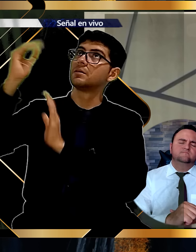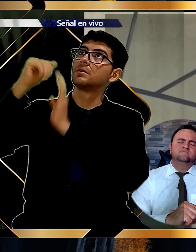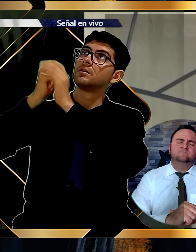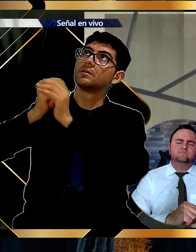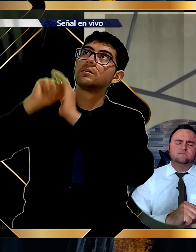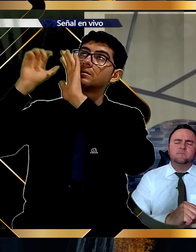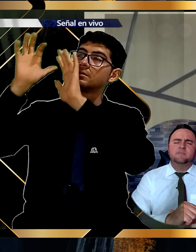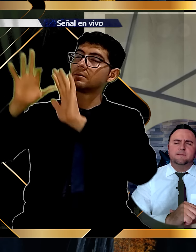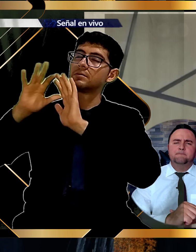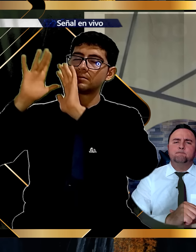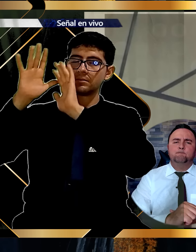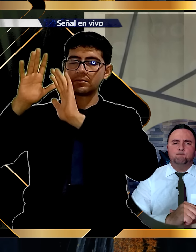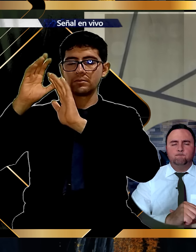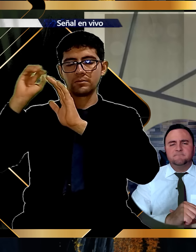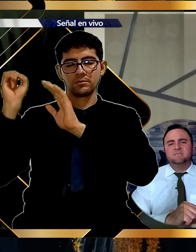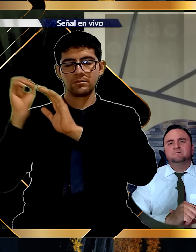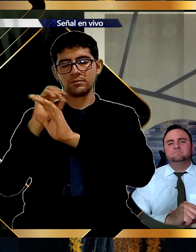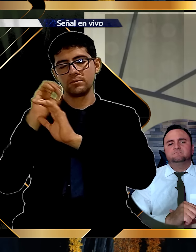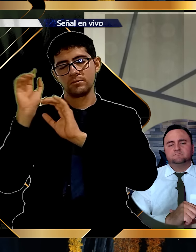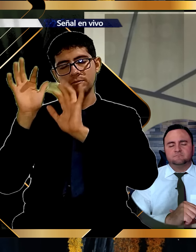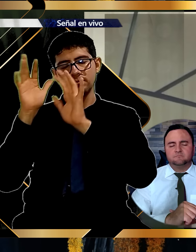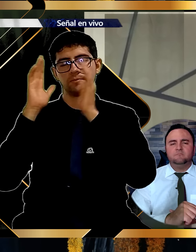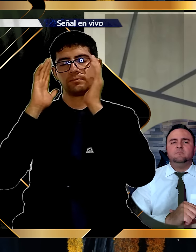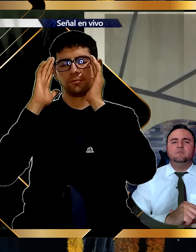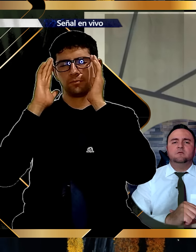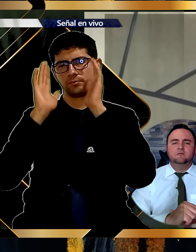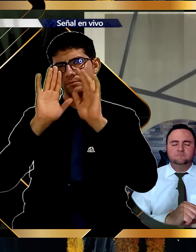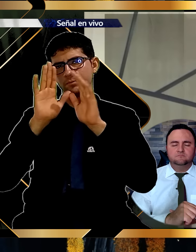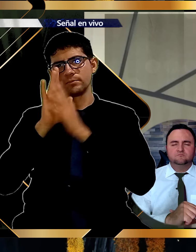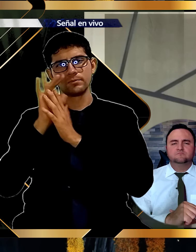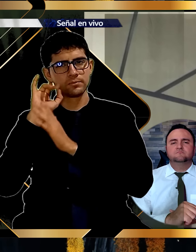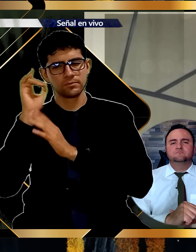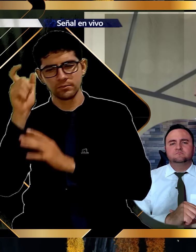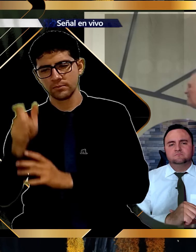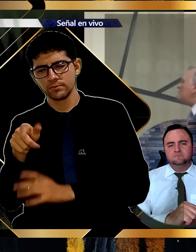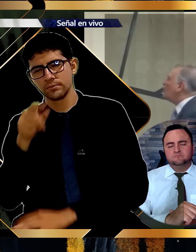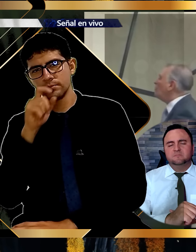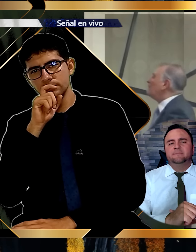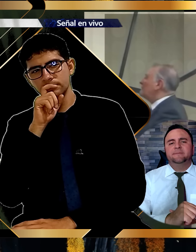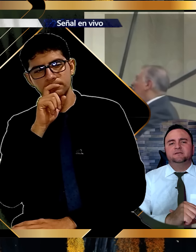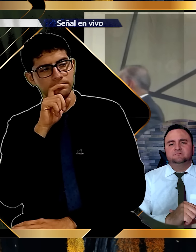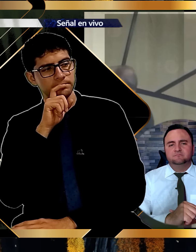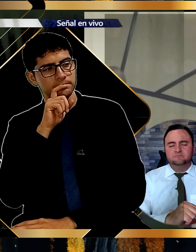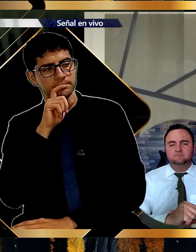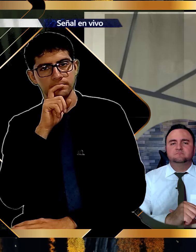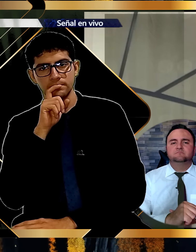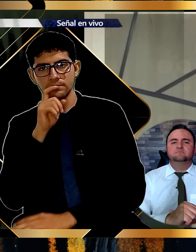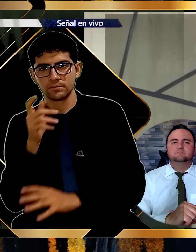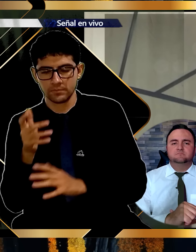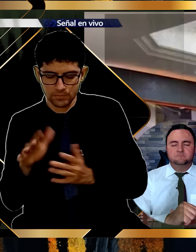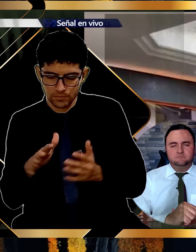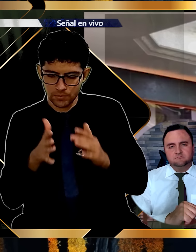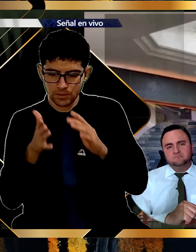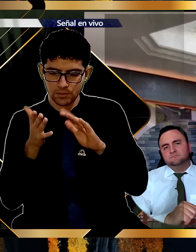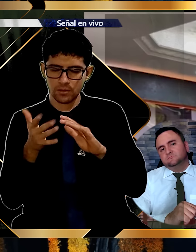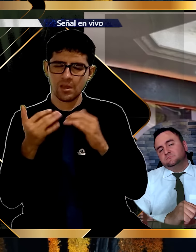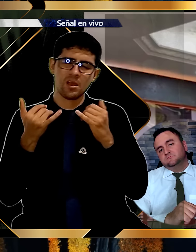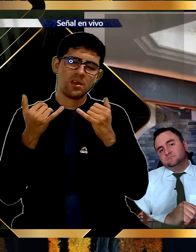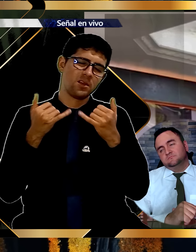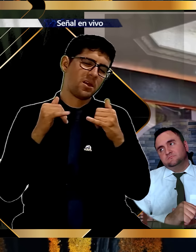¿Usted ha escuchado a alguna persona que cuando se esté muriendo diga, al fin me muero perfecto?